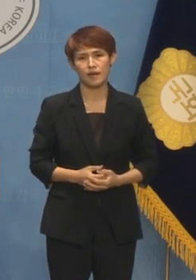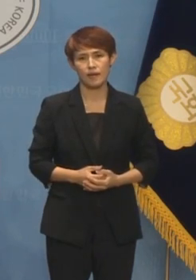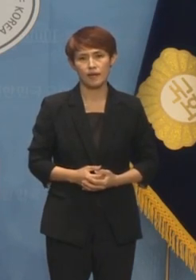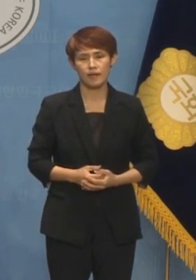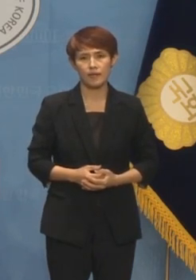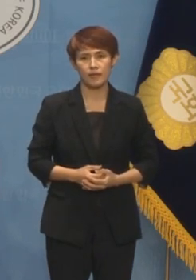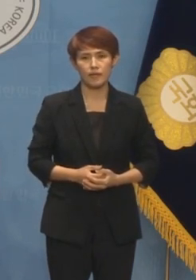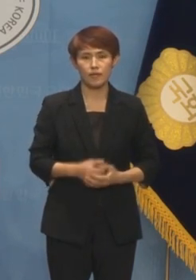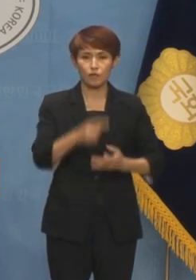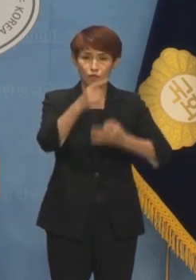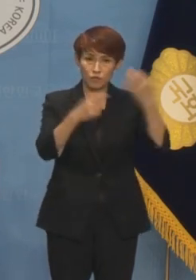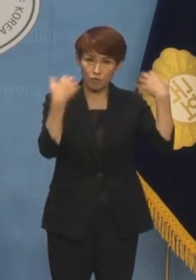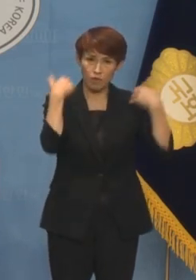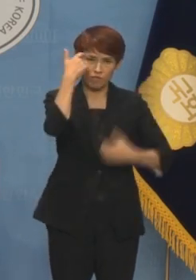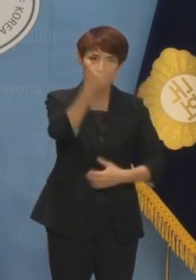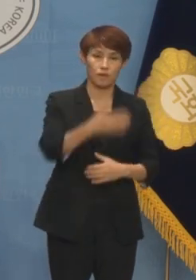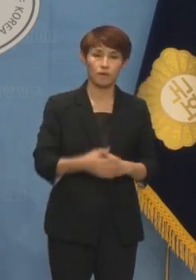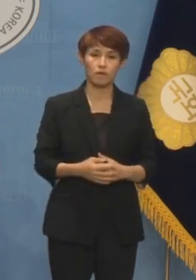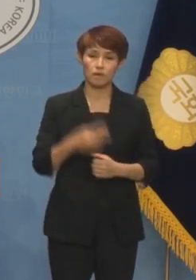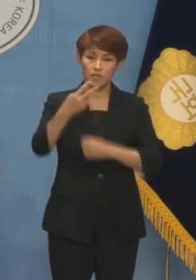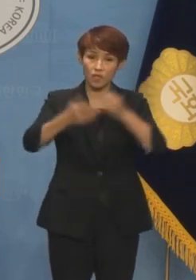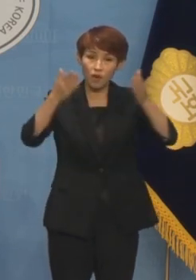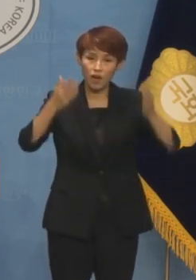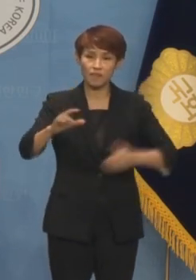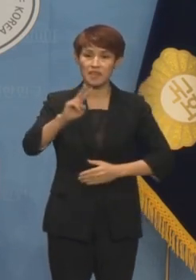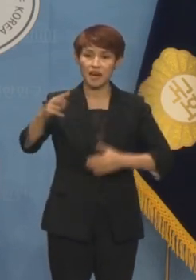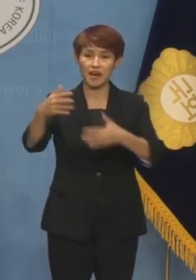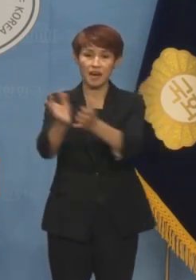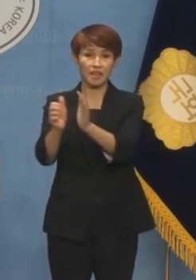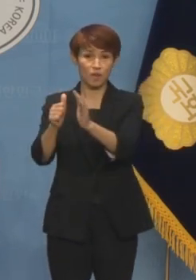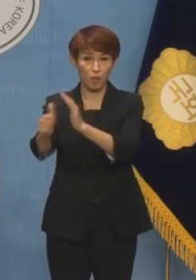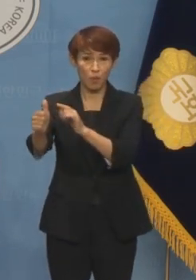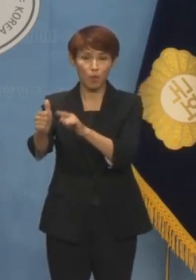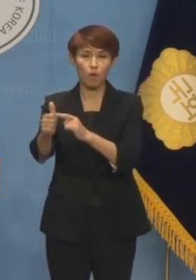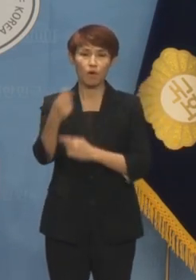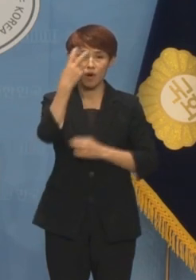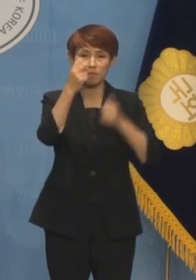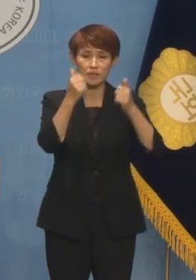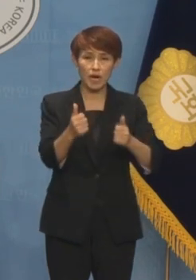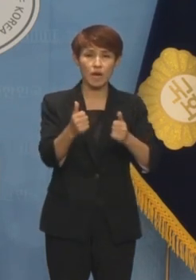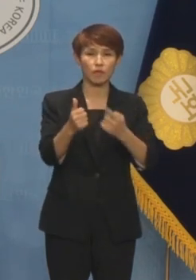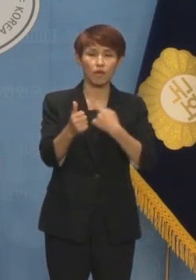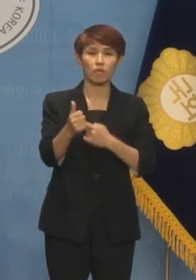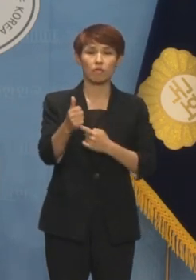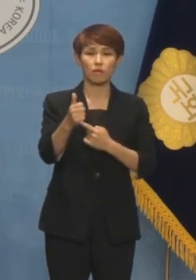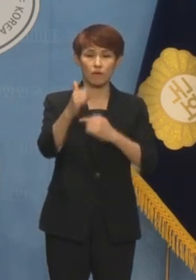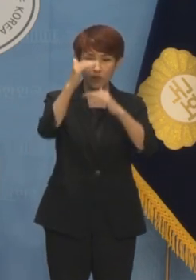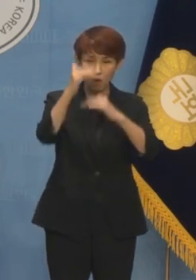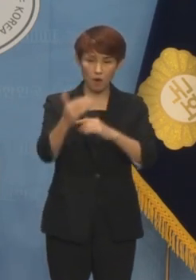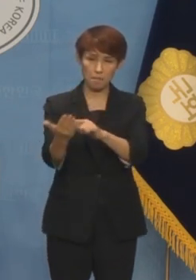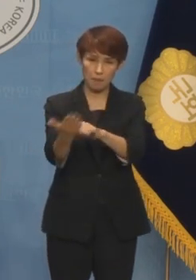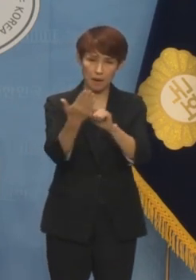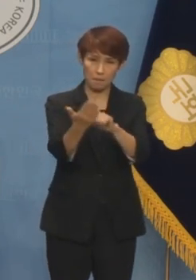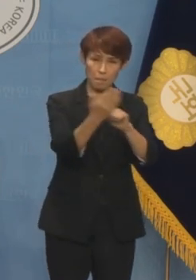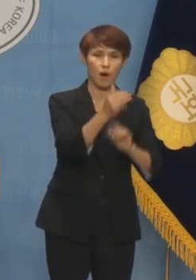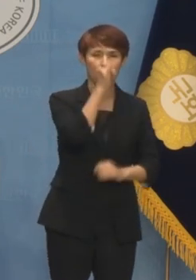윤석열 정권에 묻습니다. 지난 2년간 야당 대표를 상대로 검찰이 저지른 수사농단의 실체가 하나둘 드러나고